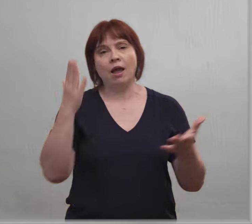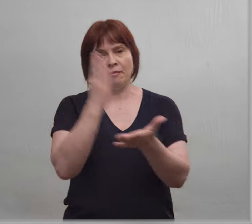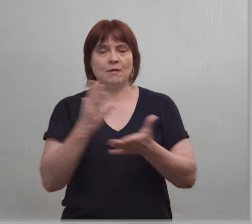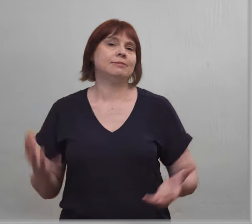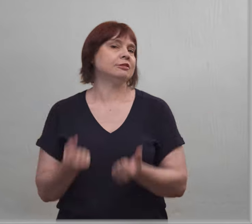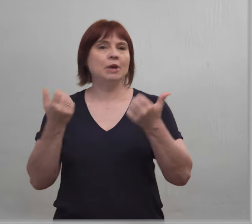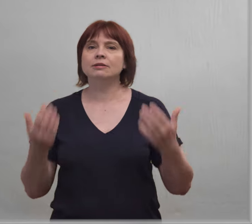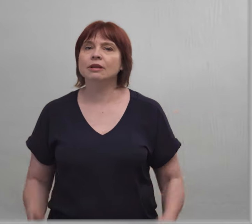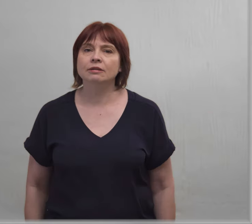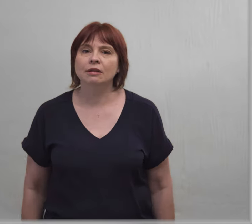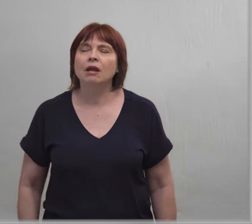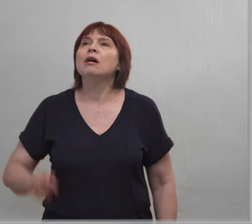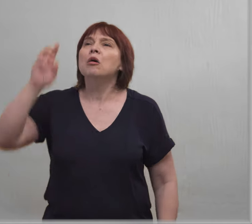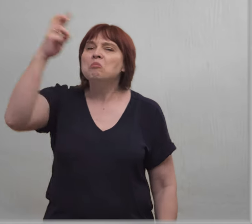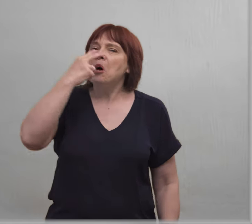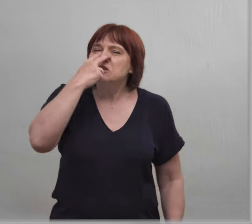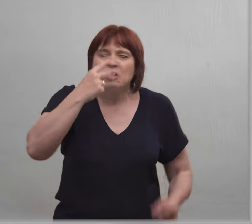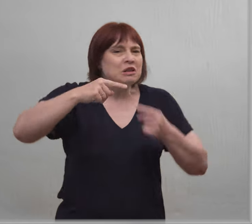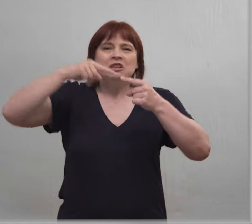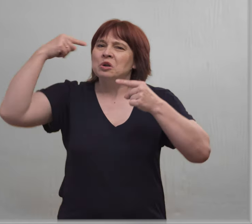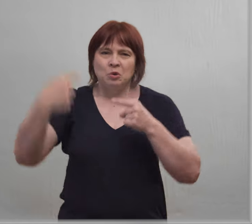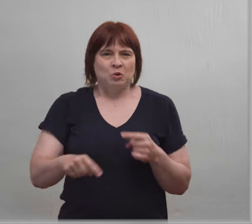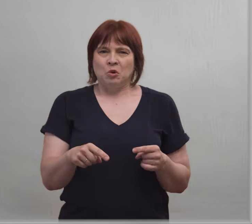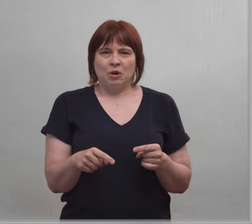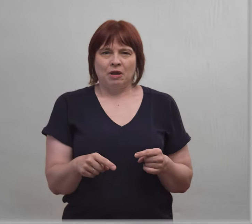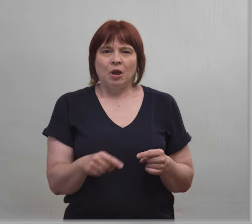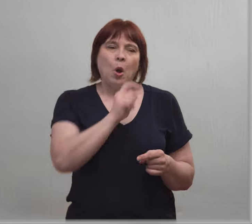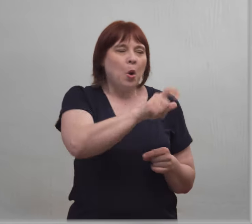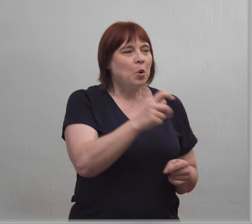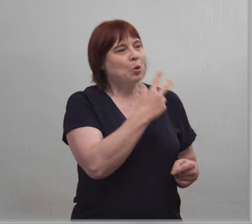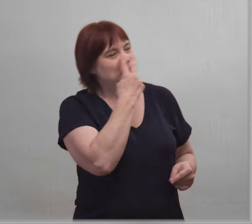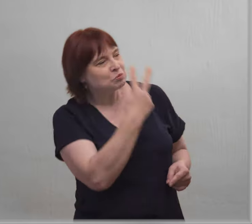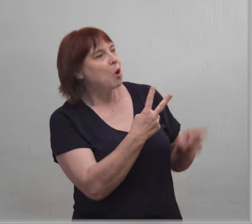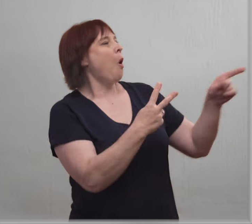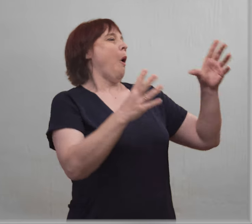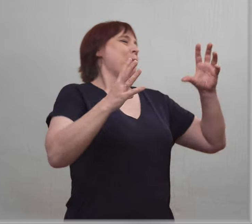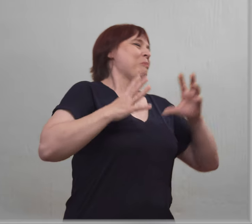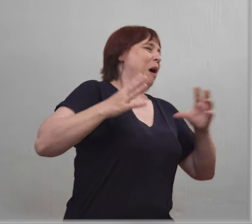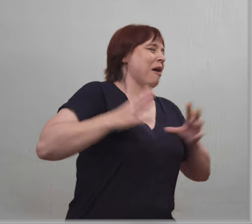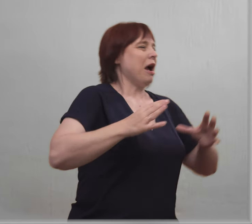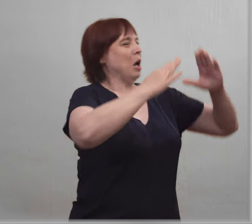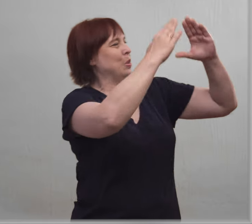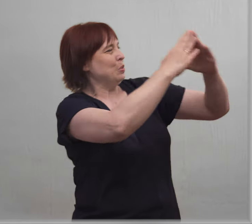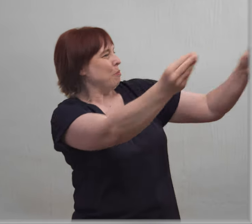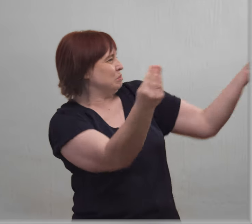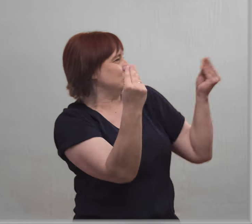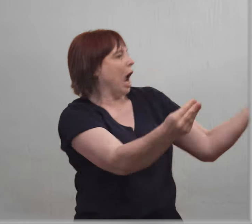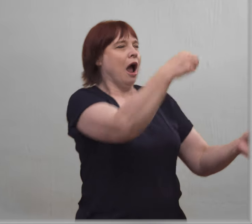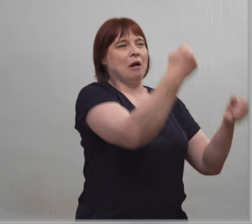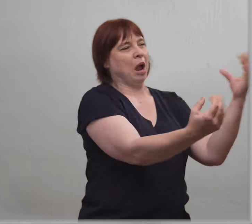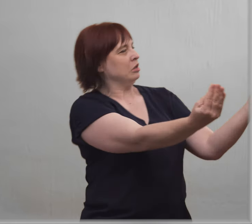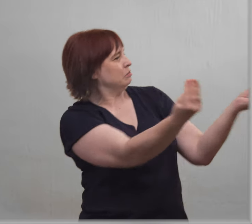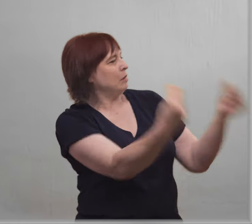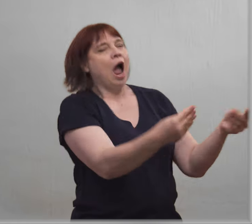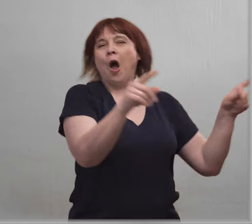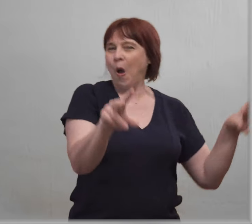Бога успех иначе, чем в наших глазах. Иногда мы можем рисовать какие-то картинки успеха, и Бог желает, чтобы мы